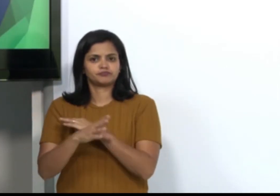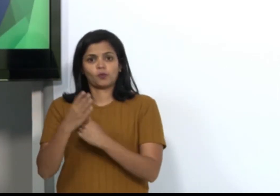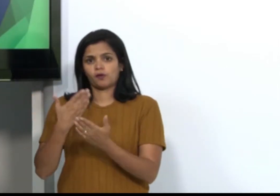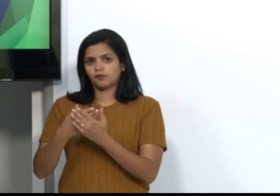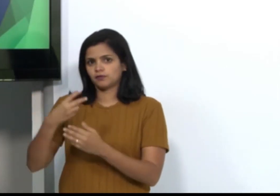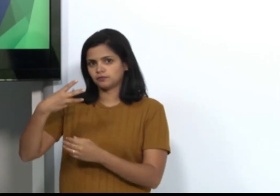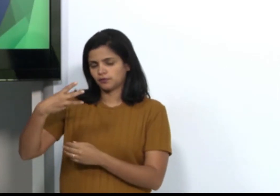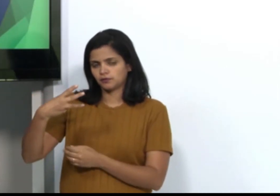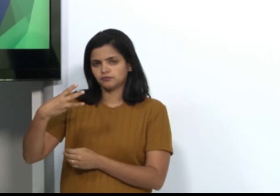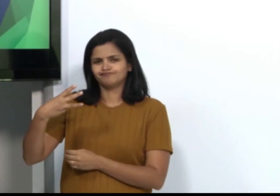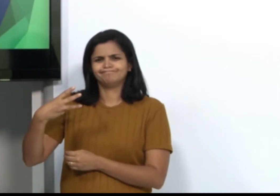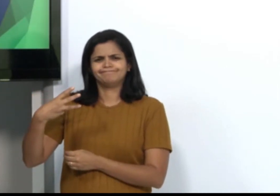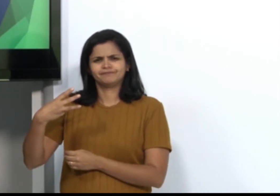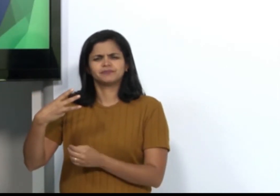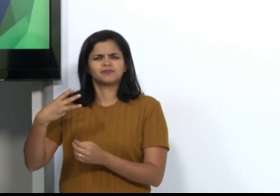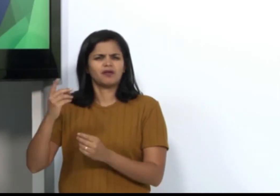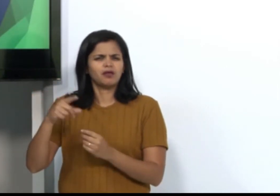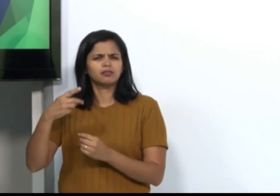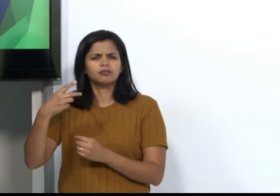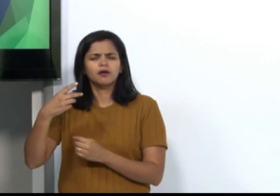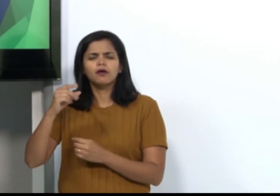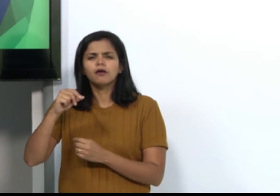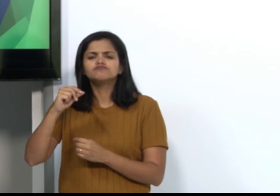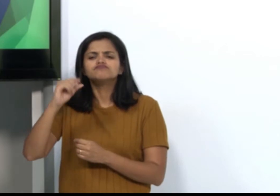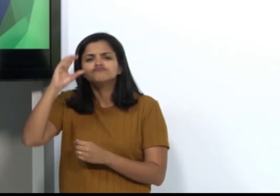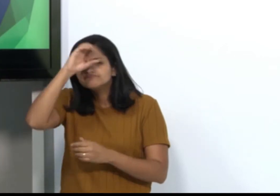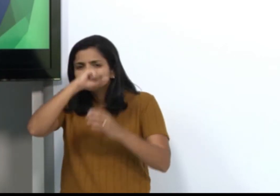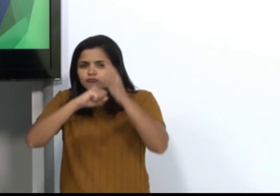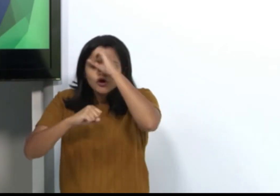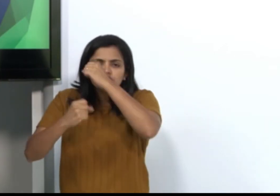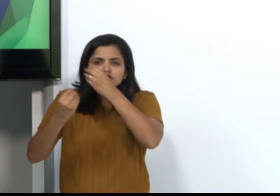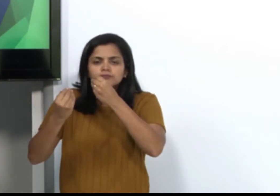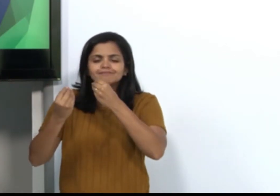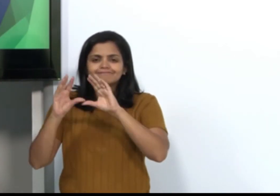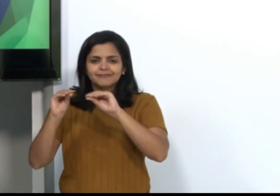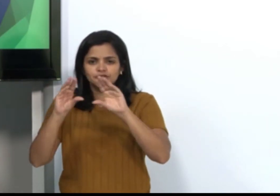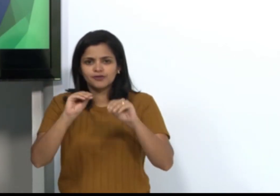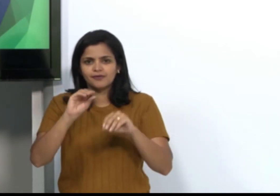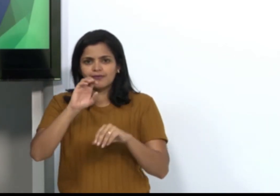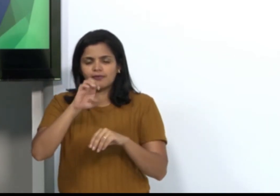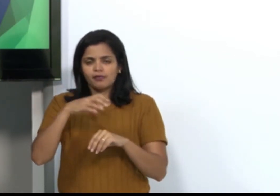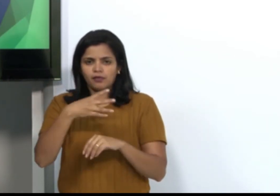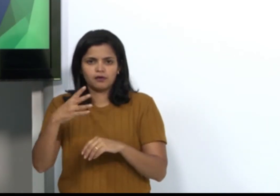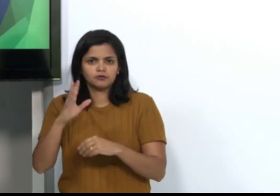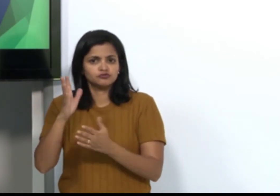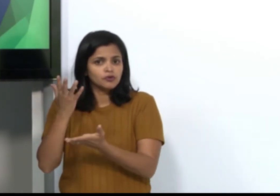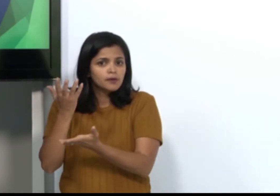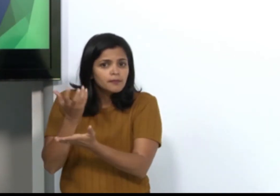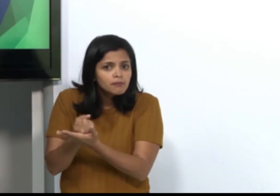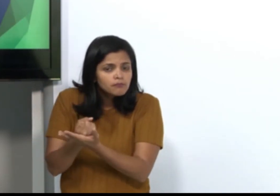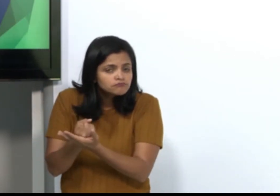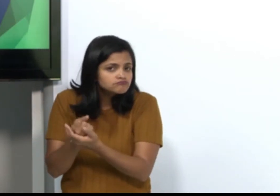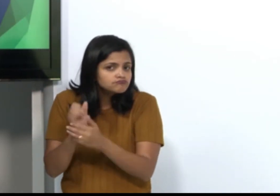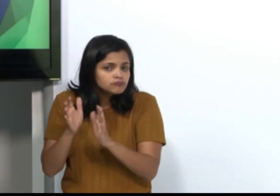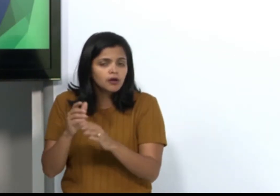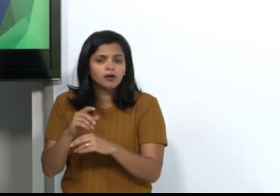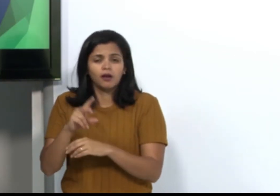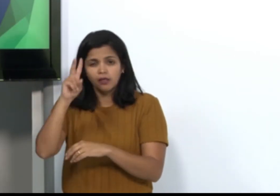Olá! Então, estamos já terminando. Já tivemos a aula 3. Aprendemos sobre o ELAN,